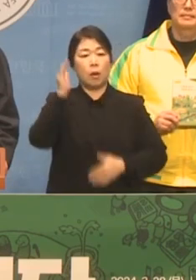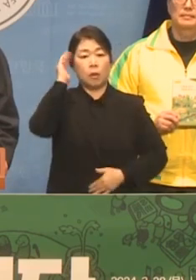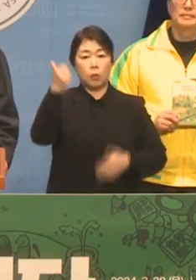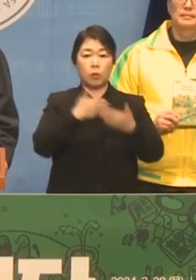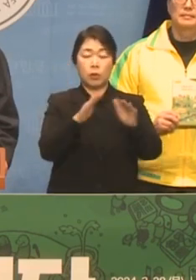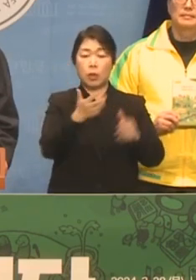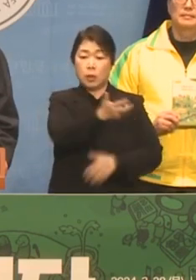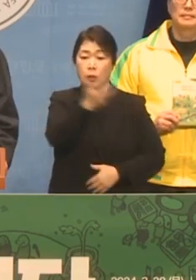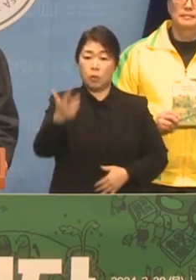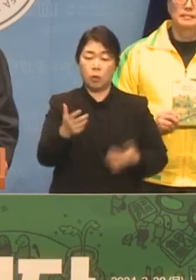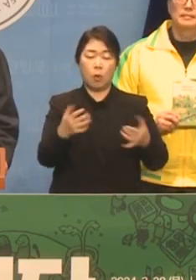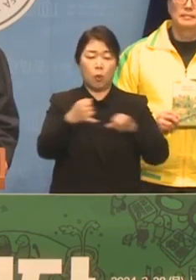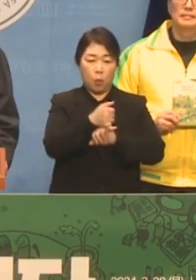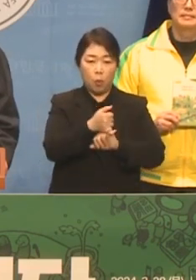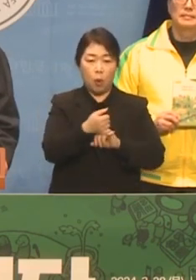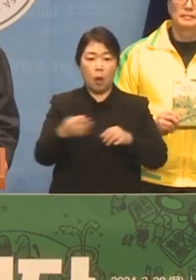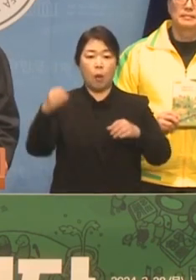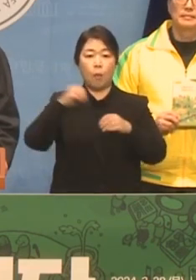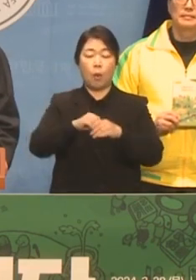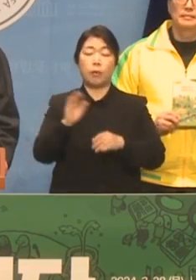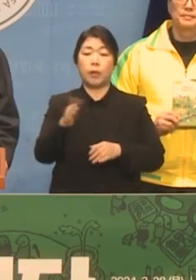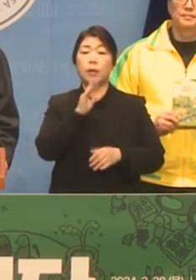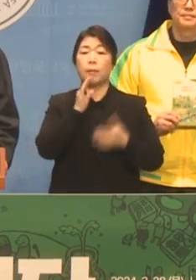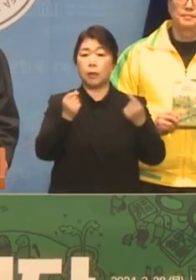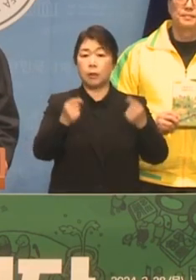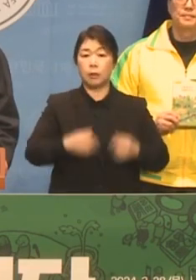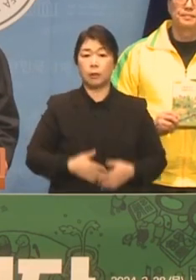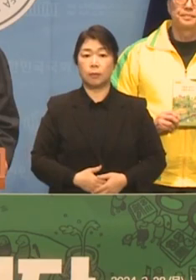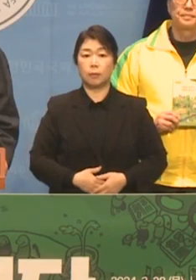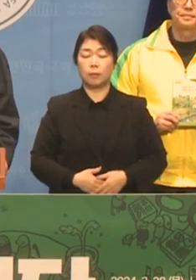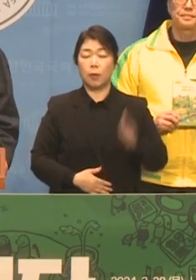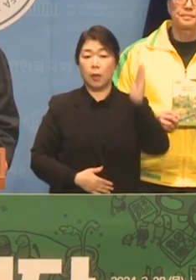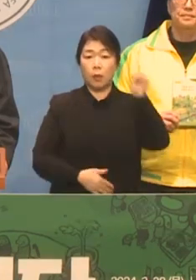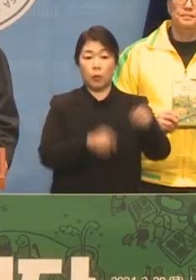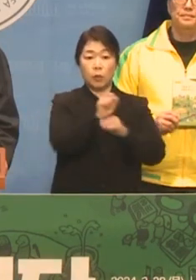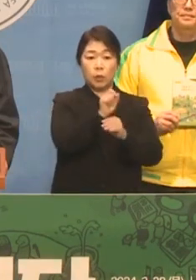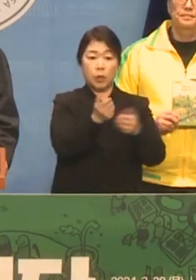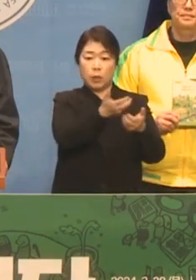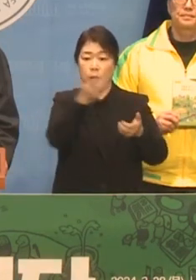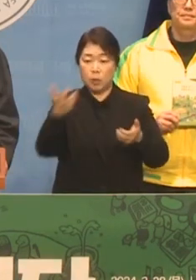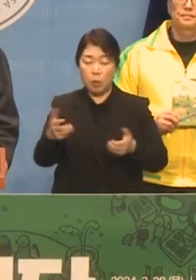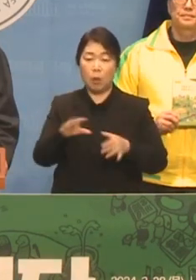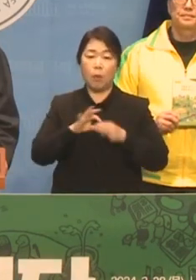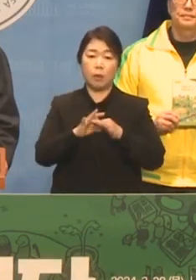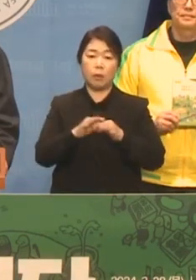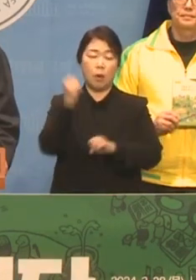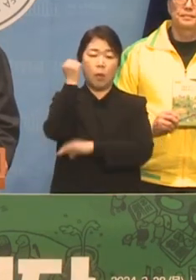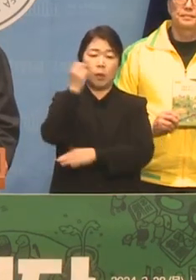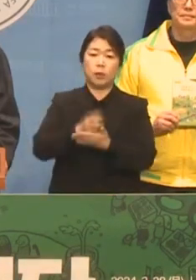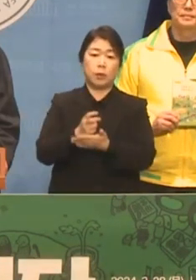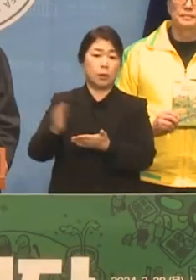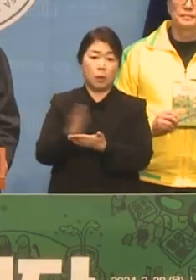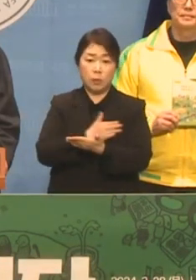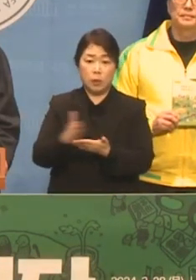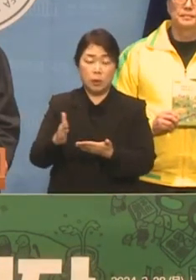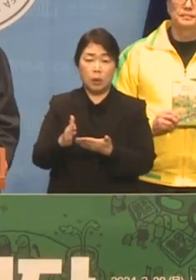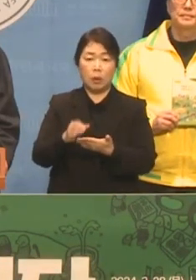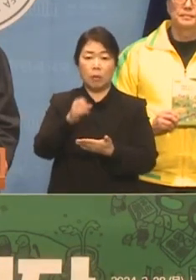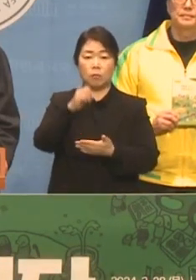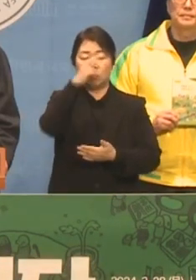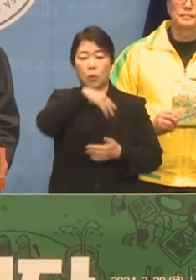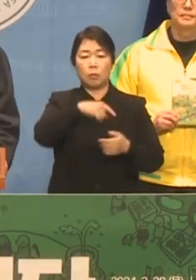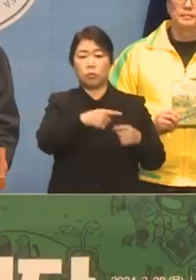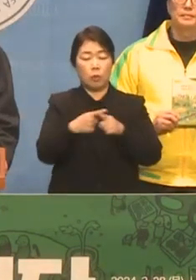반드시 동반되는 것이 타당합니다 어 대통령실 이전과 관련해서 원칙 없이 청와대에서